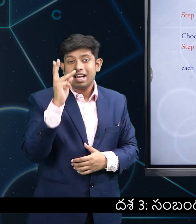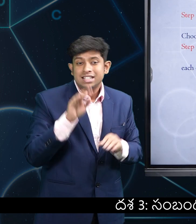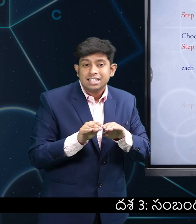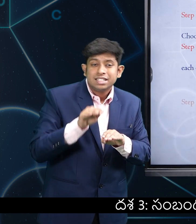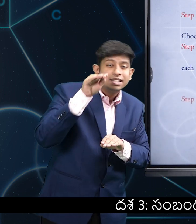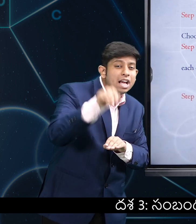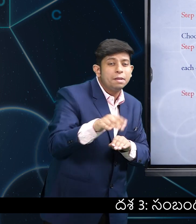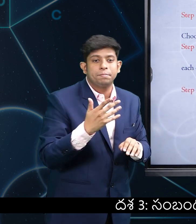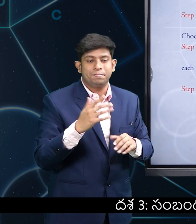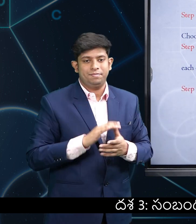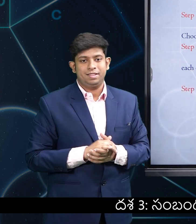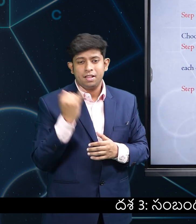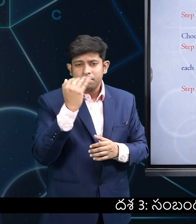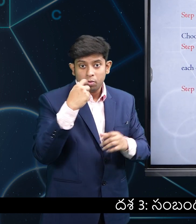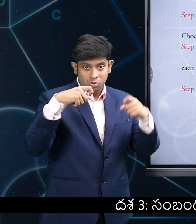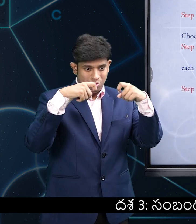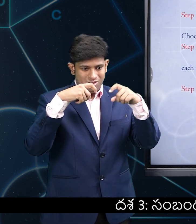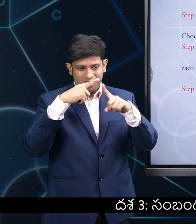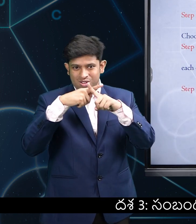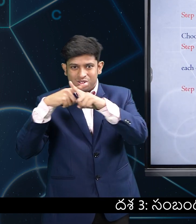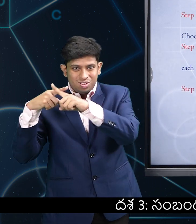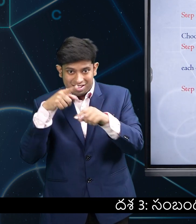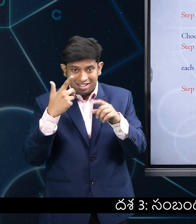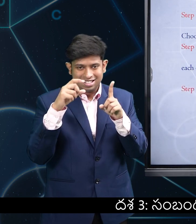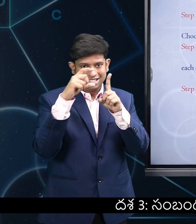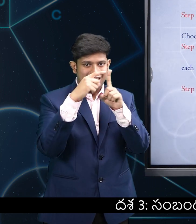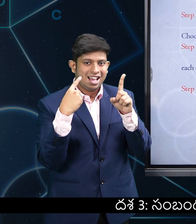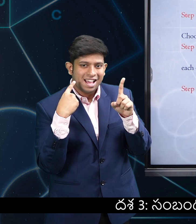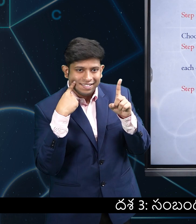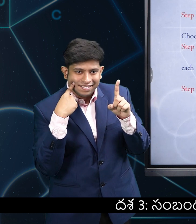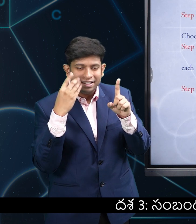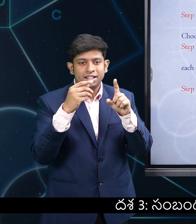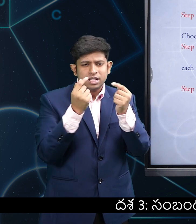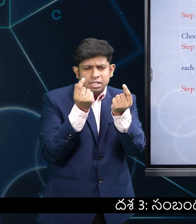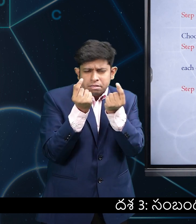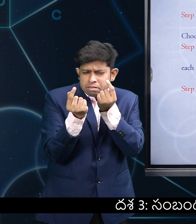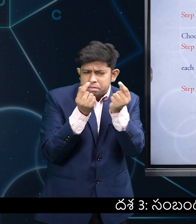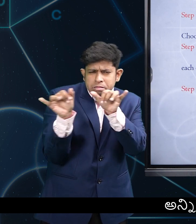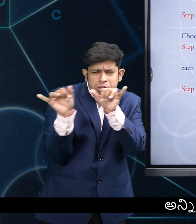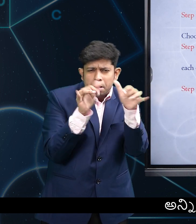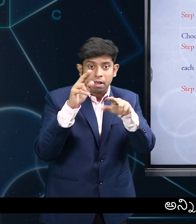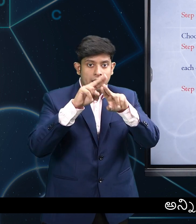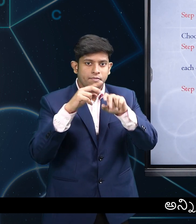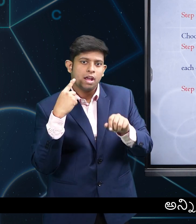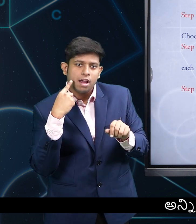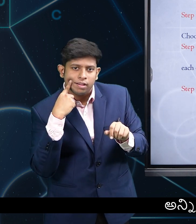దశ 3. సంబంధిత f1తో d1 యొక్క ఉత్పత్తిని కనుగొని అన్ని